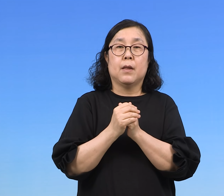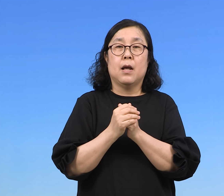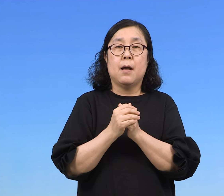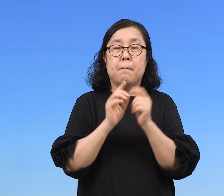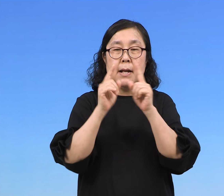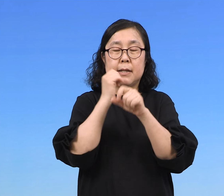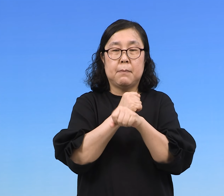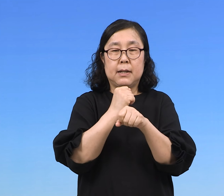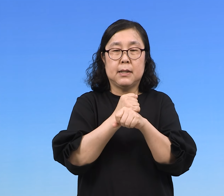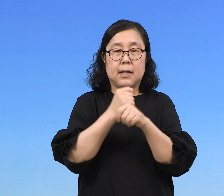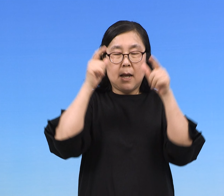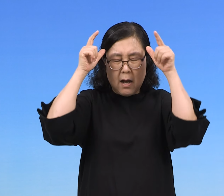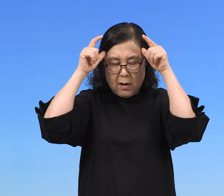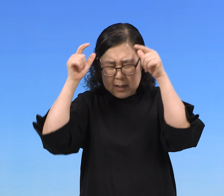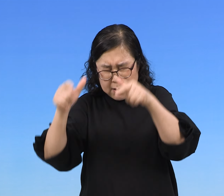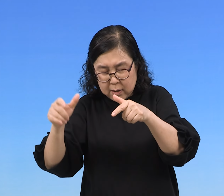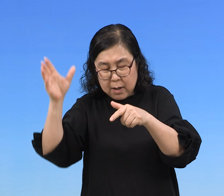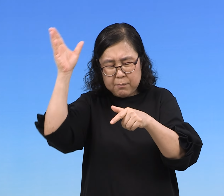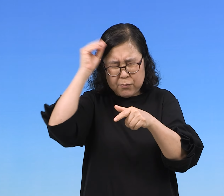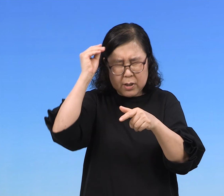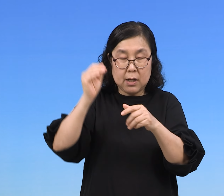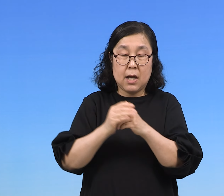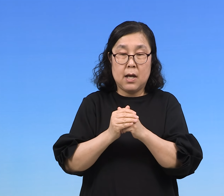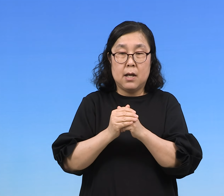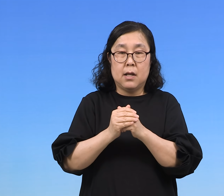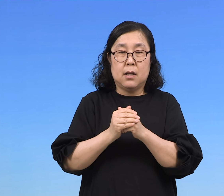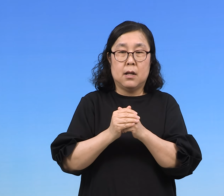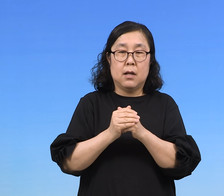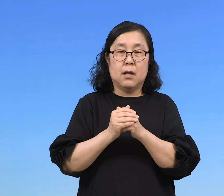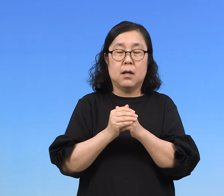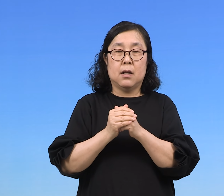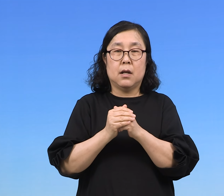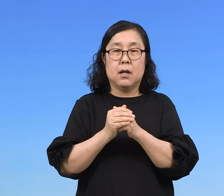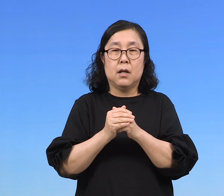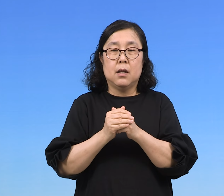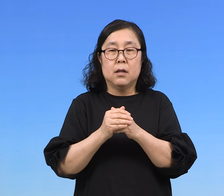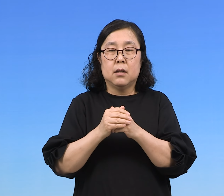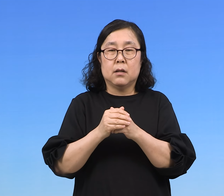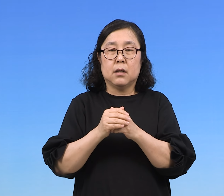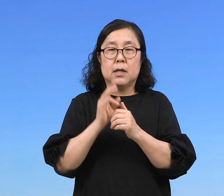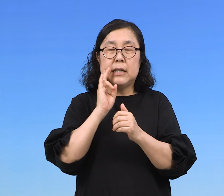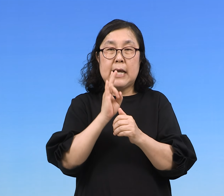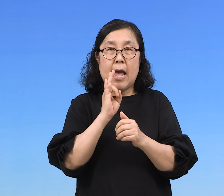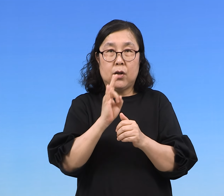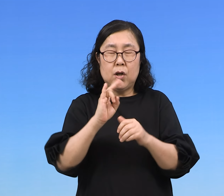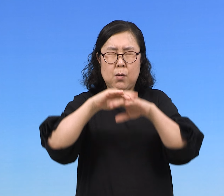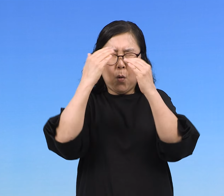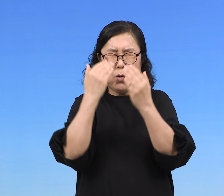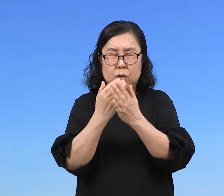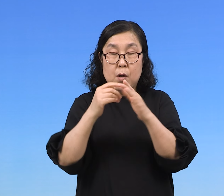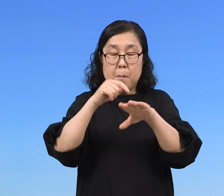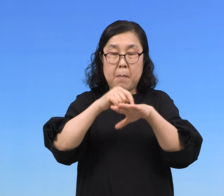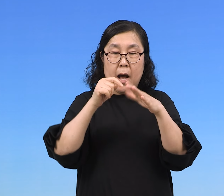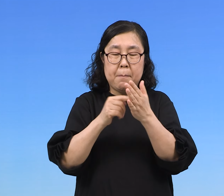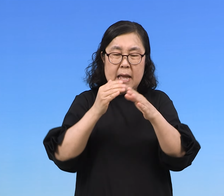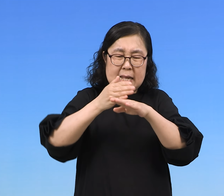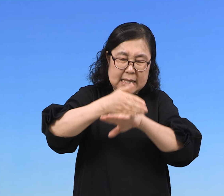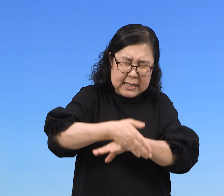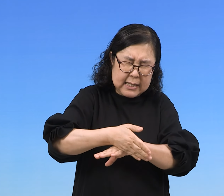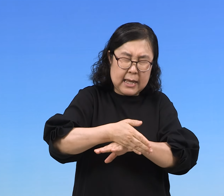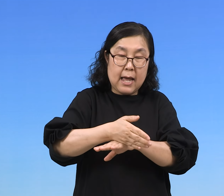보십시오. 이르시되 미련하고 선지자들이 말한 모든 것을 마음에 더디 믿는 자들이요. 저는 이 말씀이